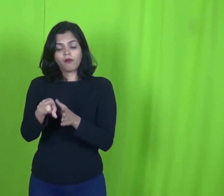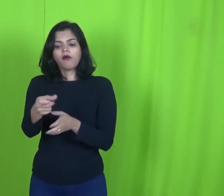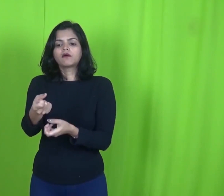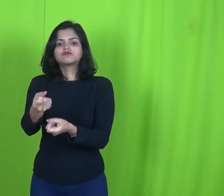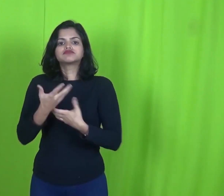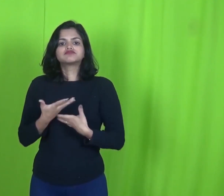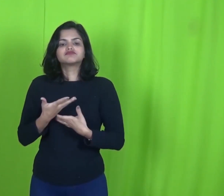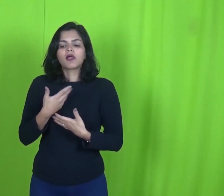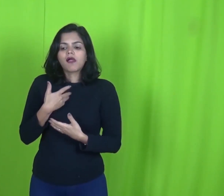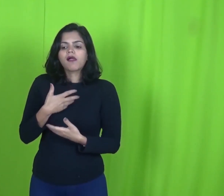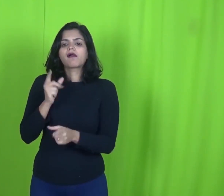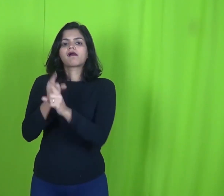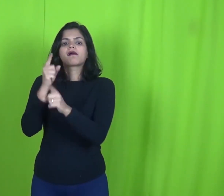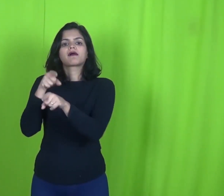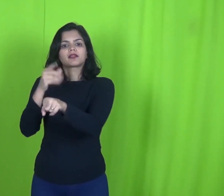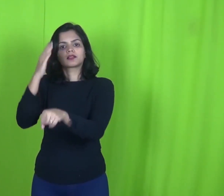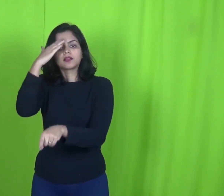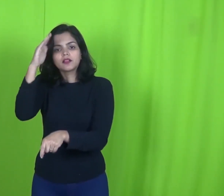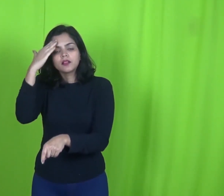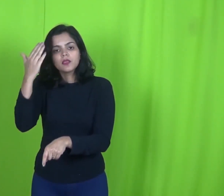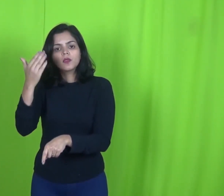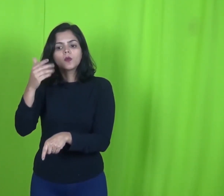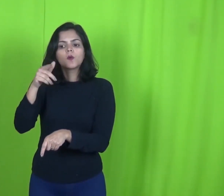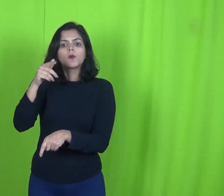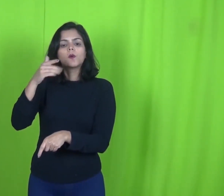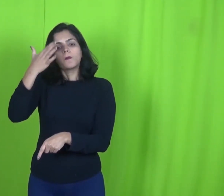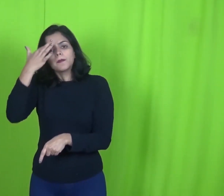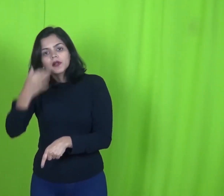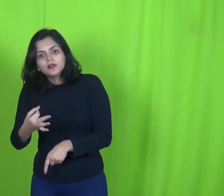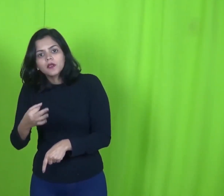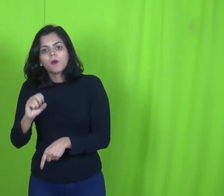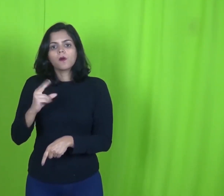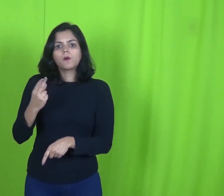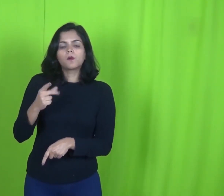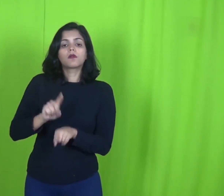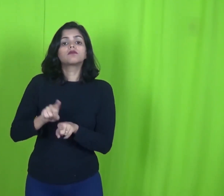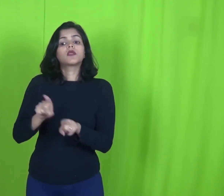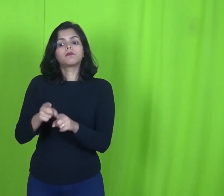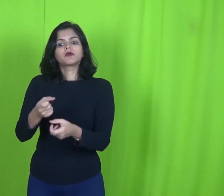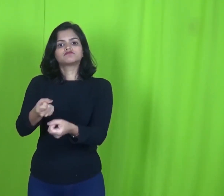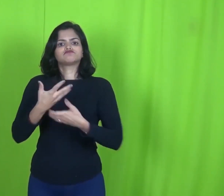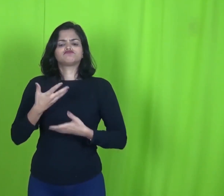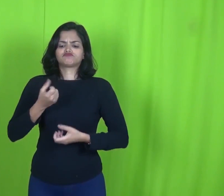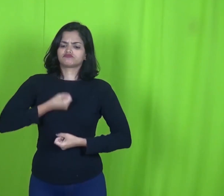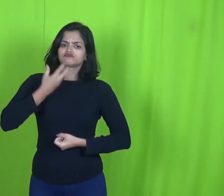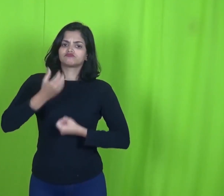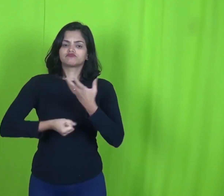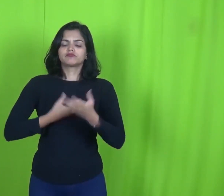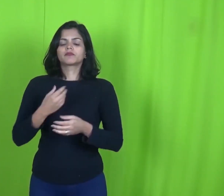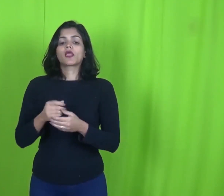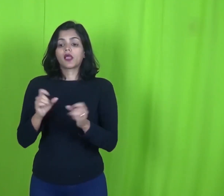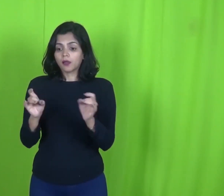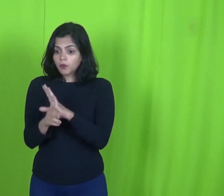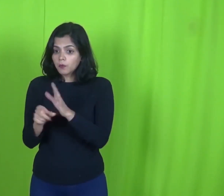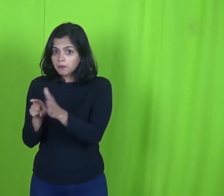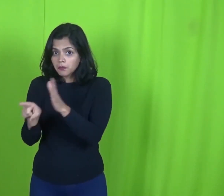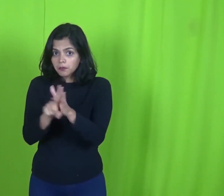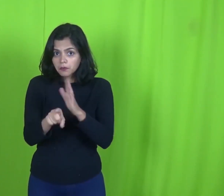vocês fazem perguntas, os alunos respondem, para perceber o que eles entenderam, o que eles compreenderam, e para que eles